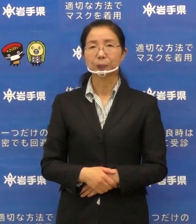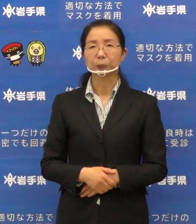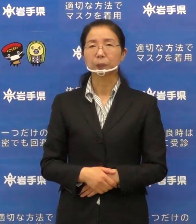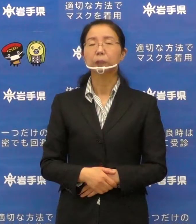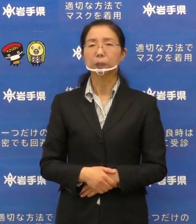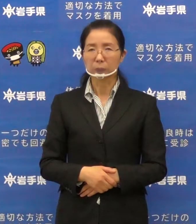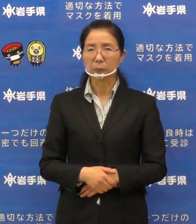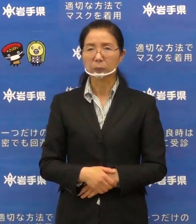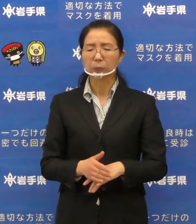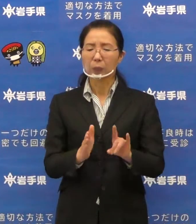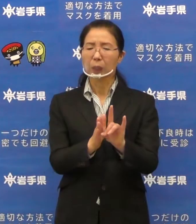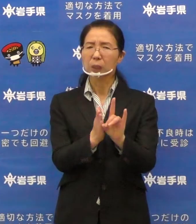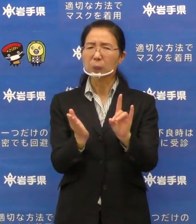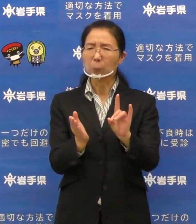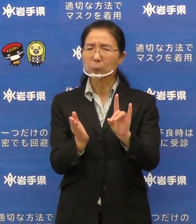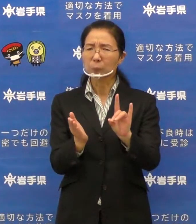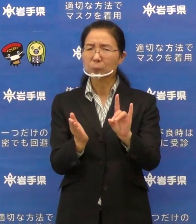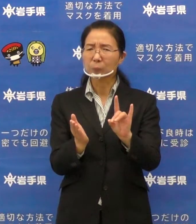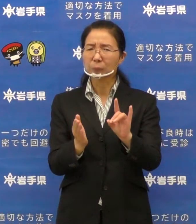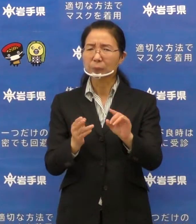基本的にはこう、